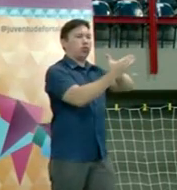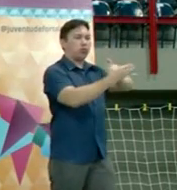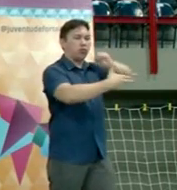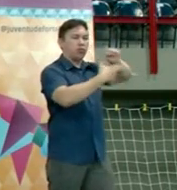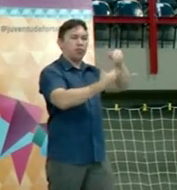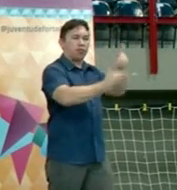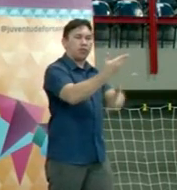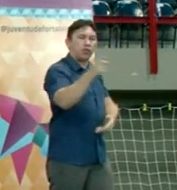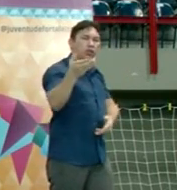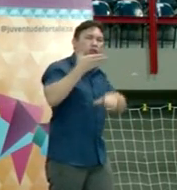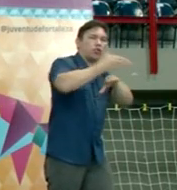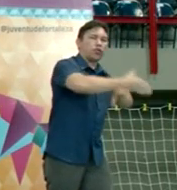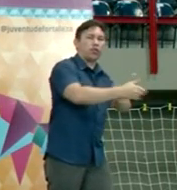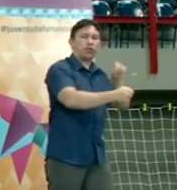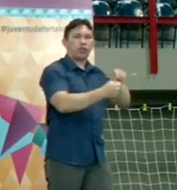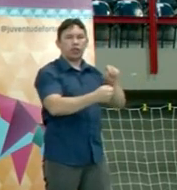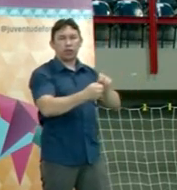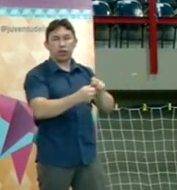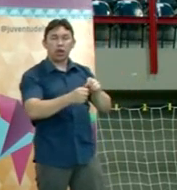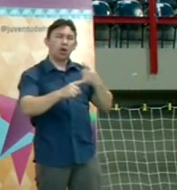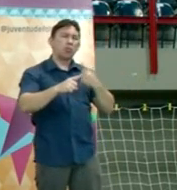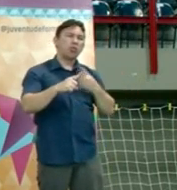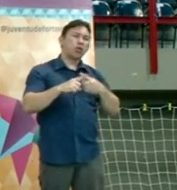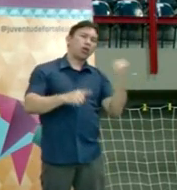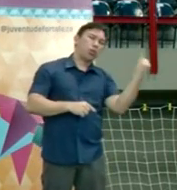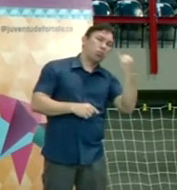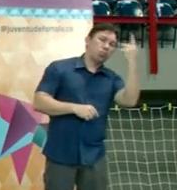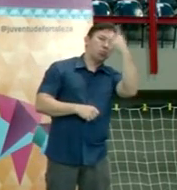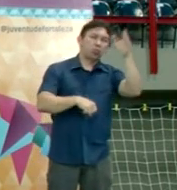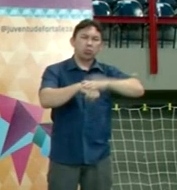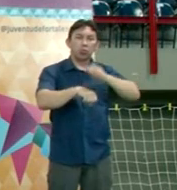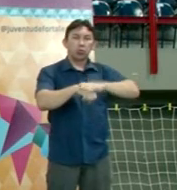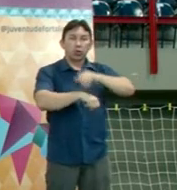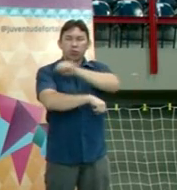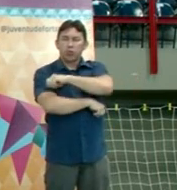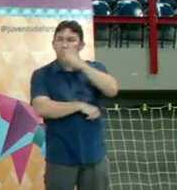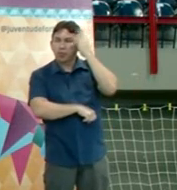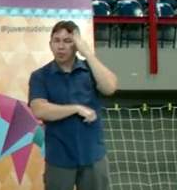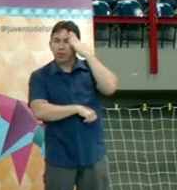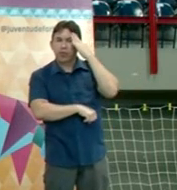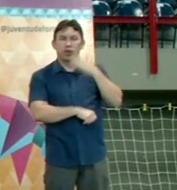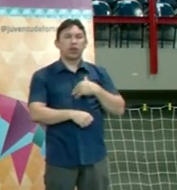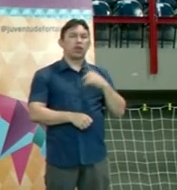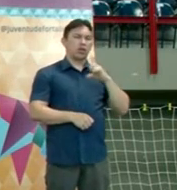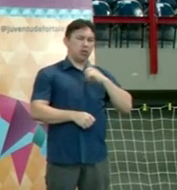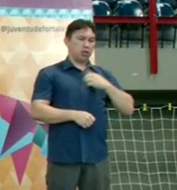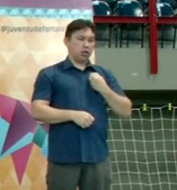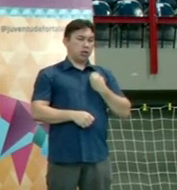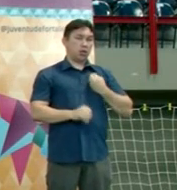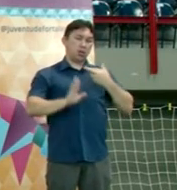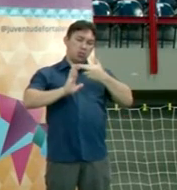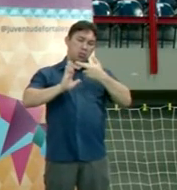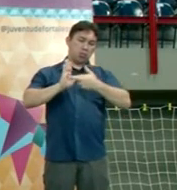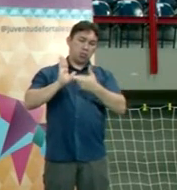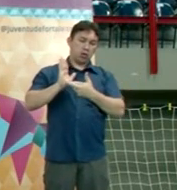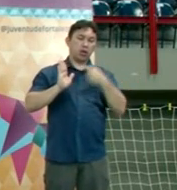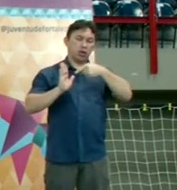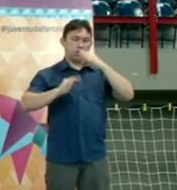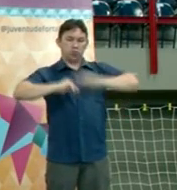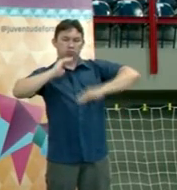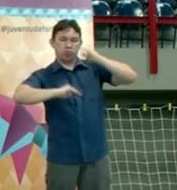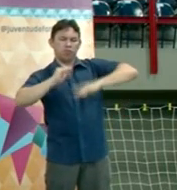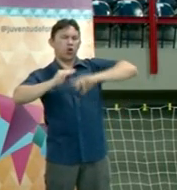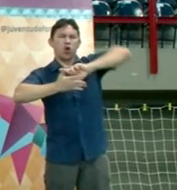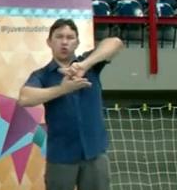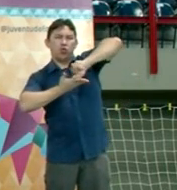que talvez seja a prova que você vai fazer. Por que eu acho importante que o aluno saiba disso? Para saber que existe uma regra e uma técnica,